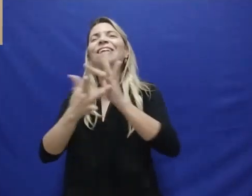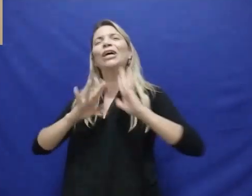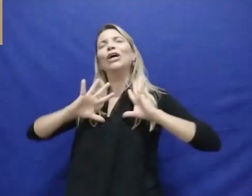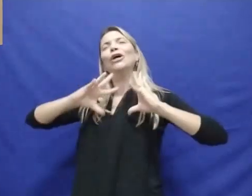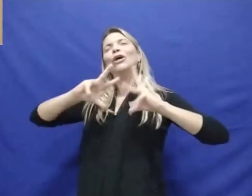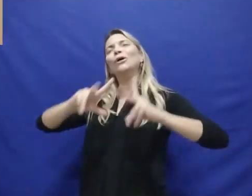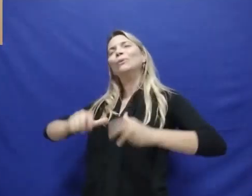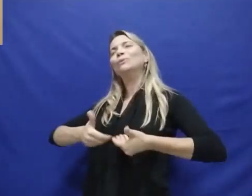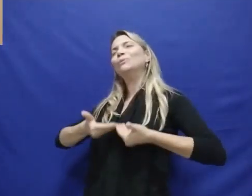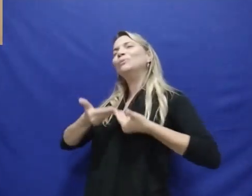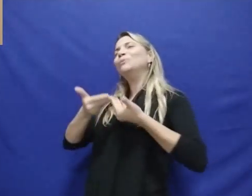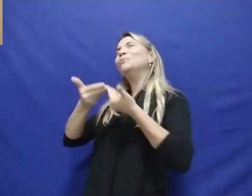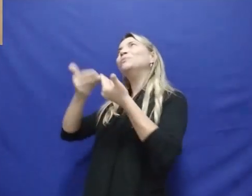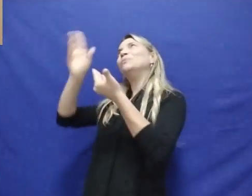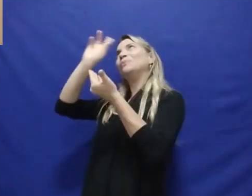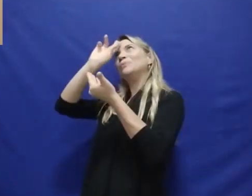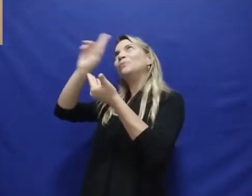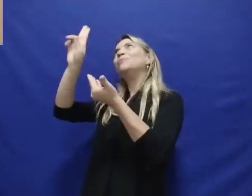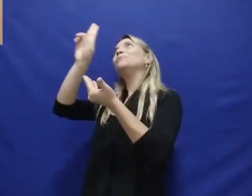consagra a ti.